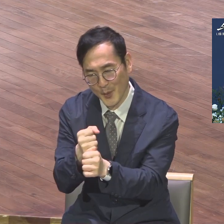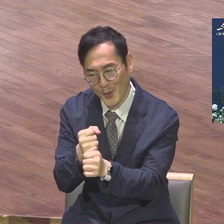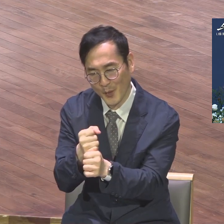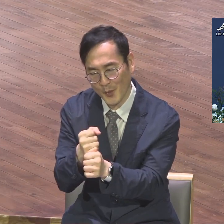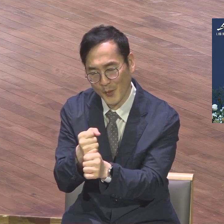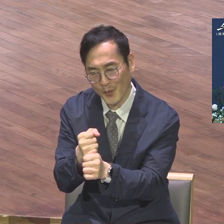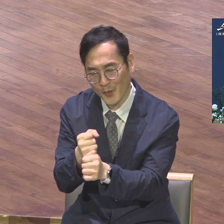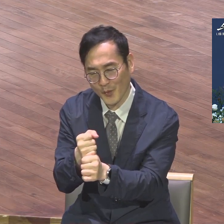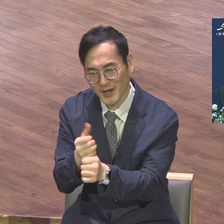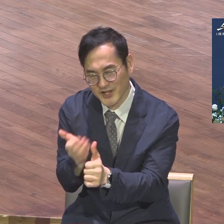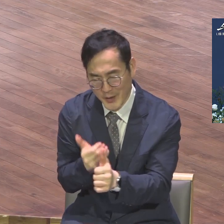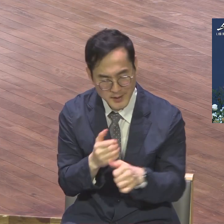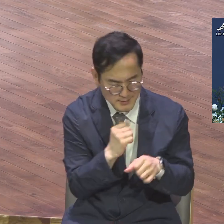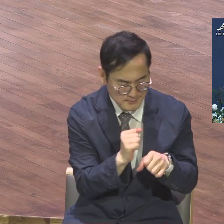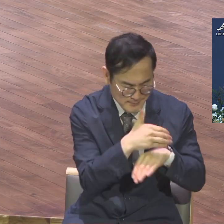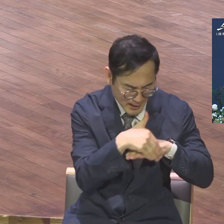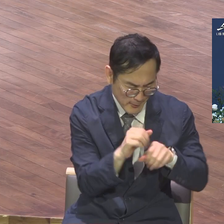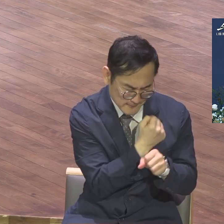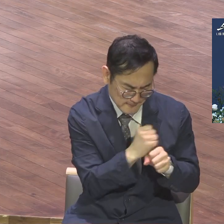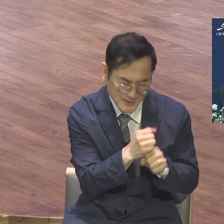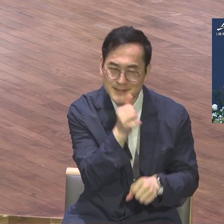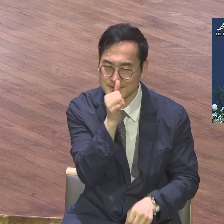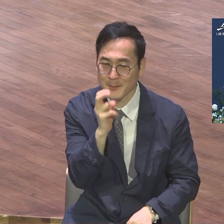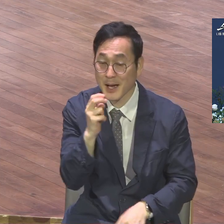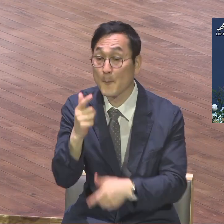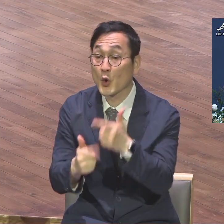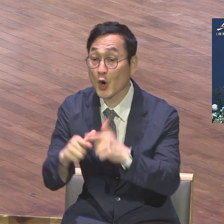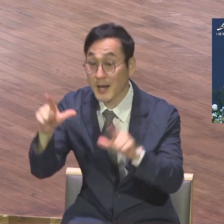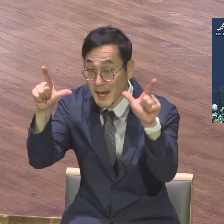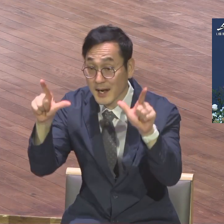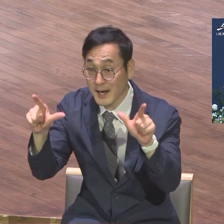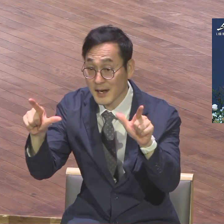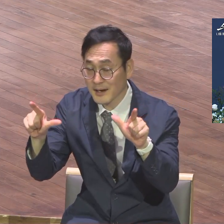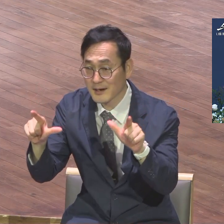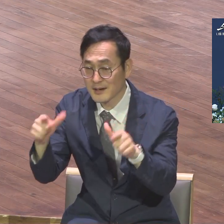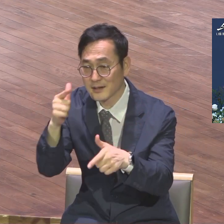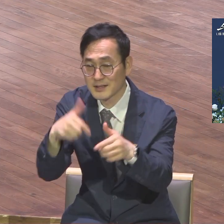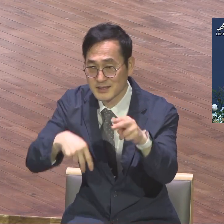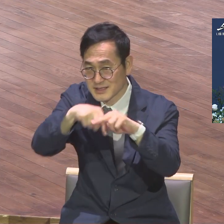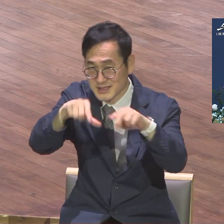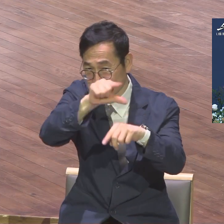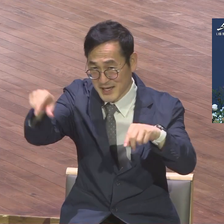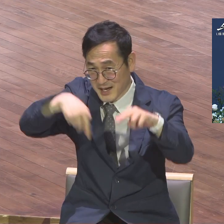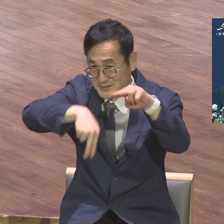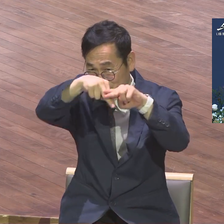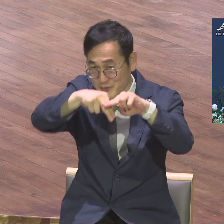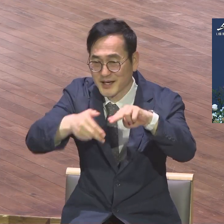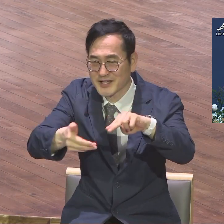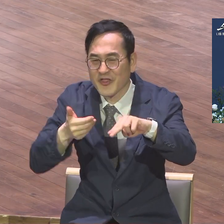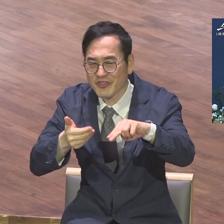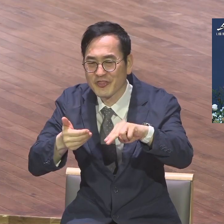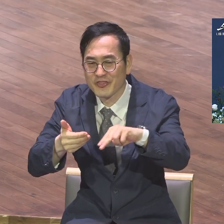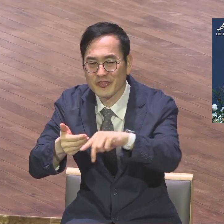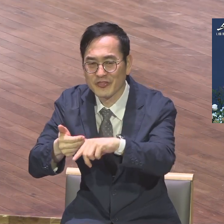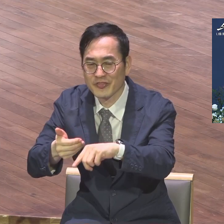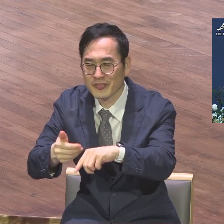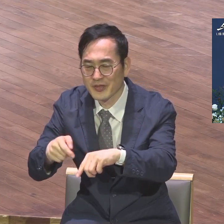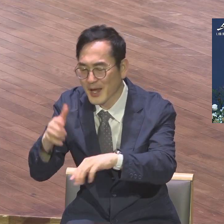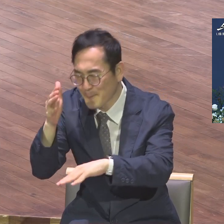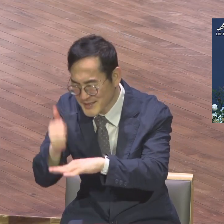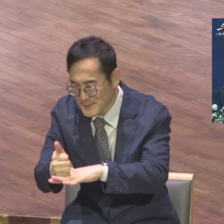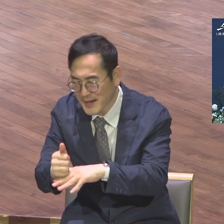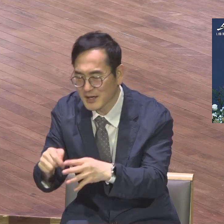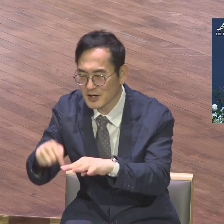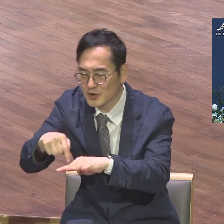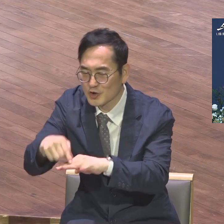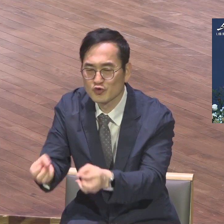저들이 짰지요. 자, 목요일은 십자가 지기 위한 준비하는 날이었어요. 이 땅에서 마지막